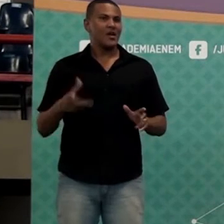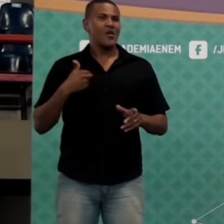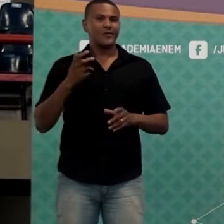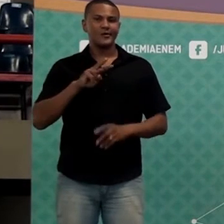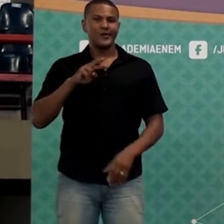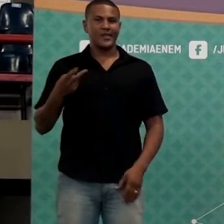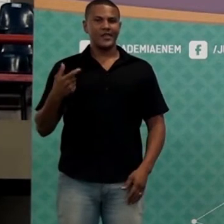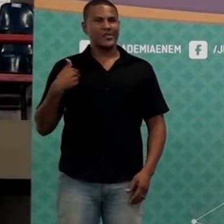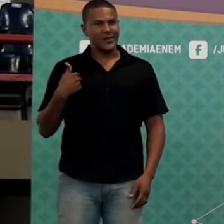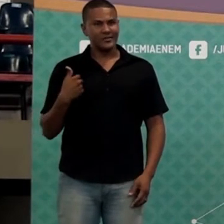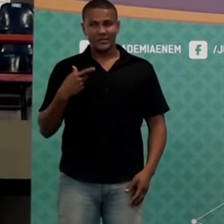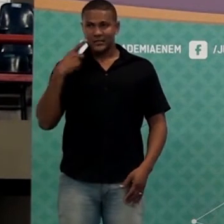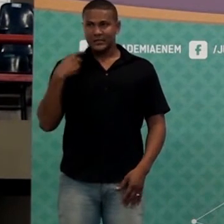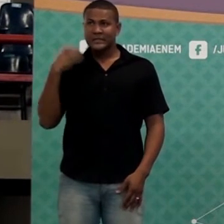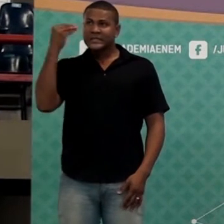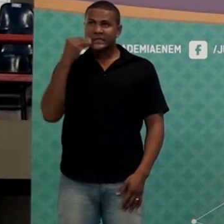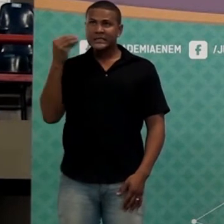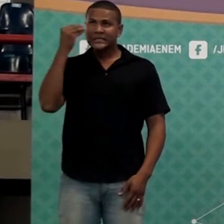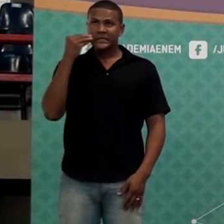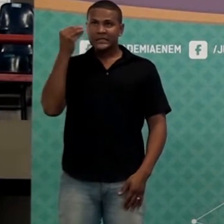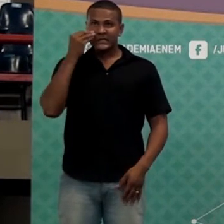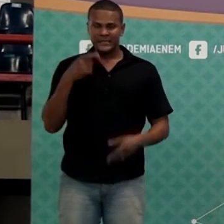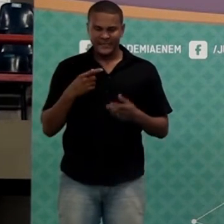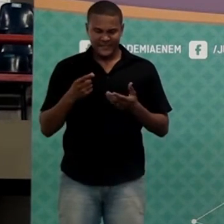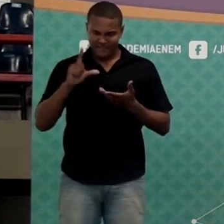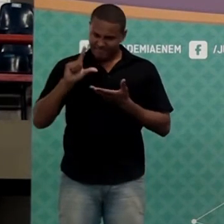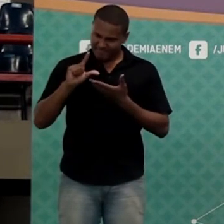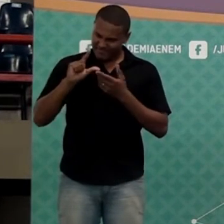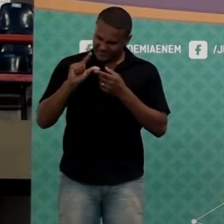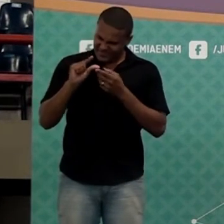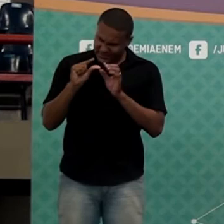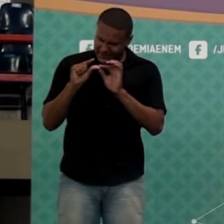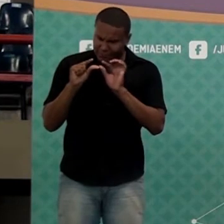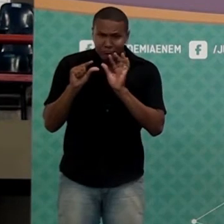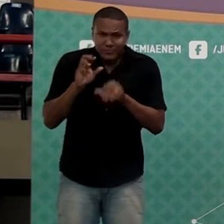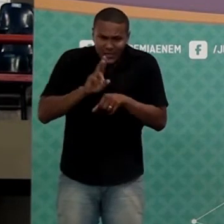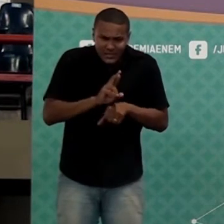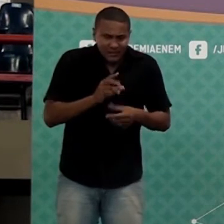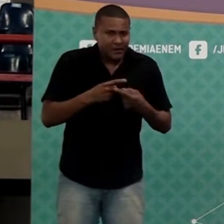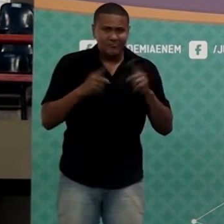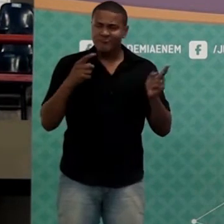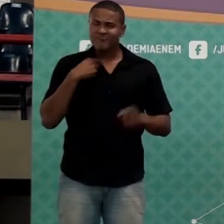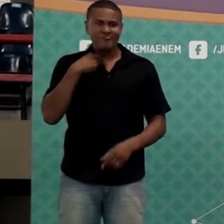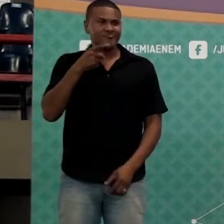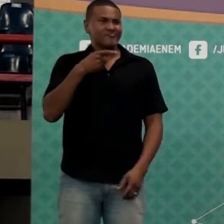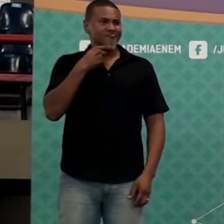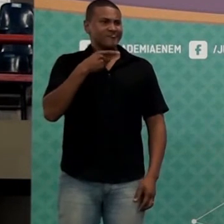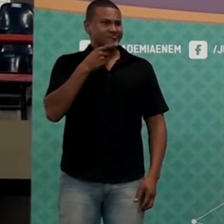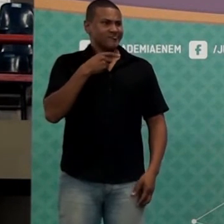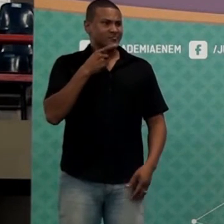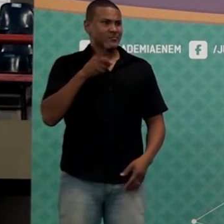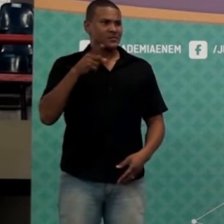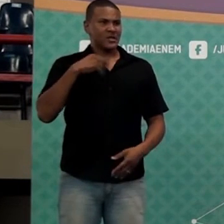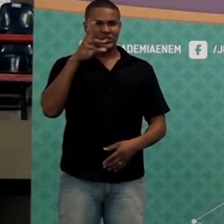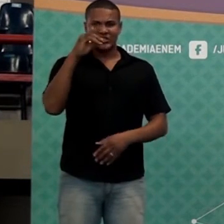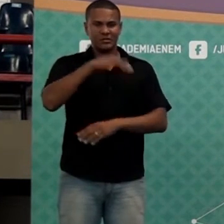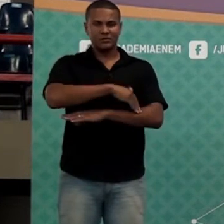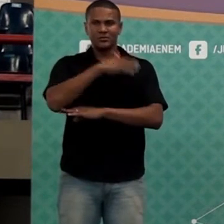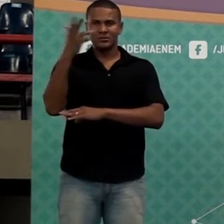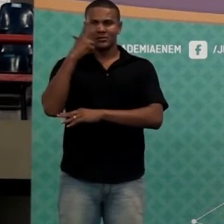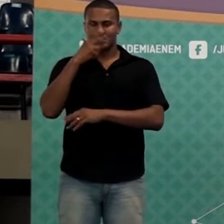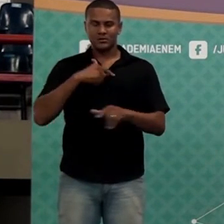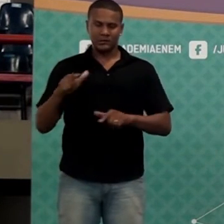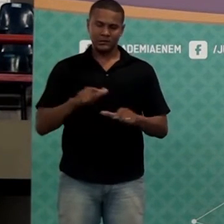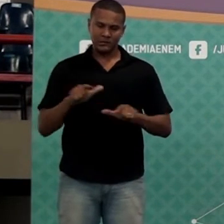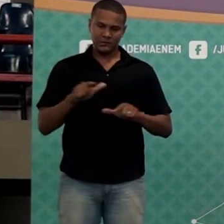que se esforça para sobrar e ele indo embora. Você passa o dia fora de casa para juntar o dinheiro. Quando